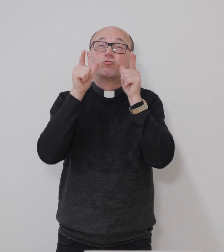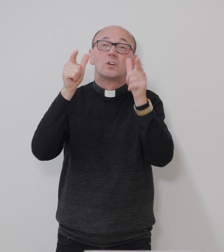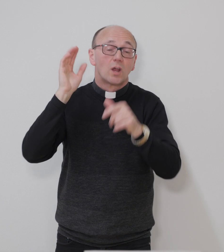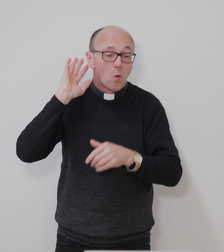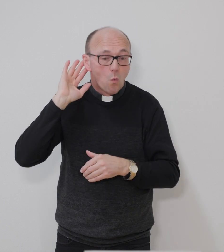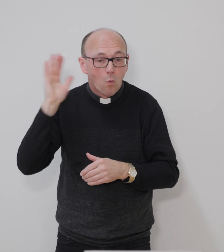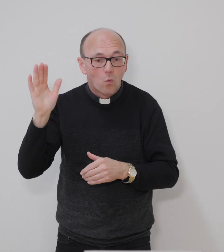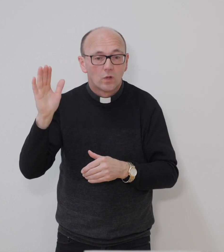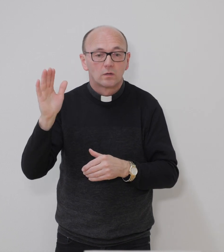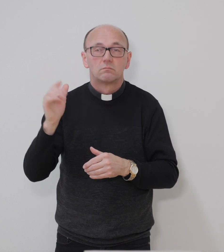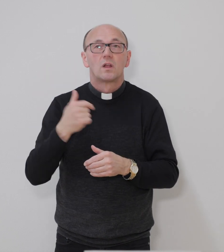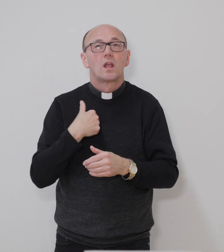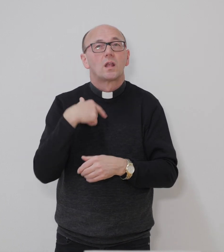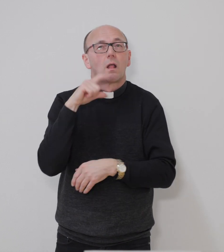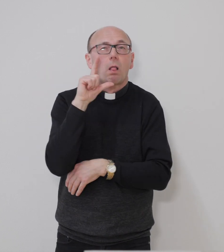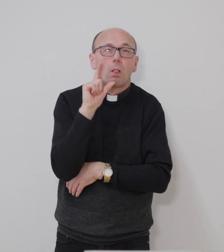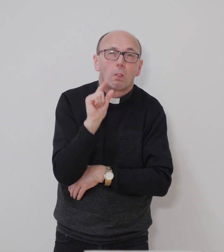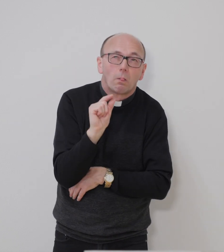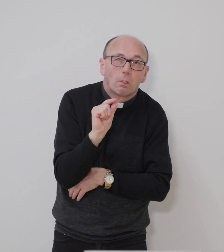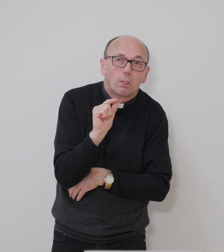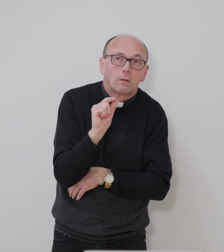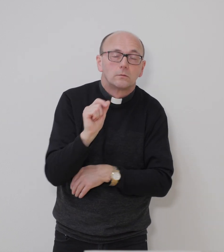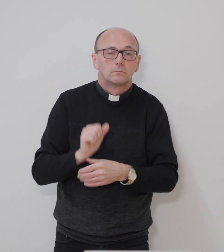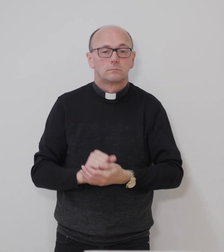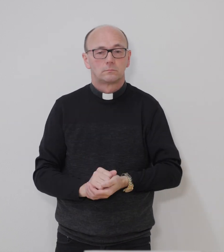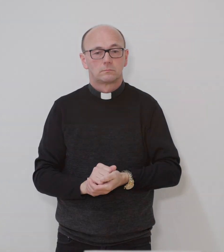Wenn auch in mir mein Lebensgeist schwindet,